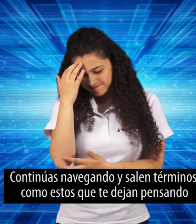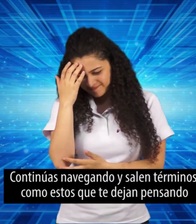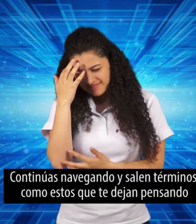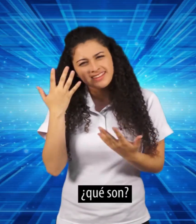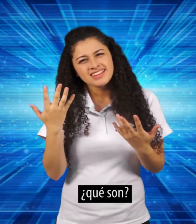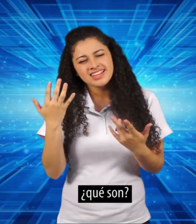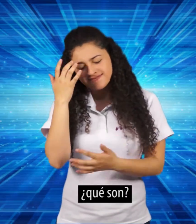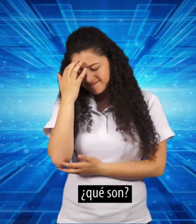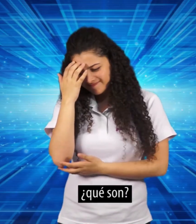¿Qué son?